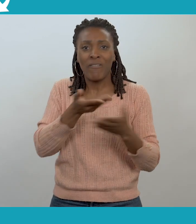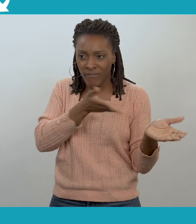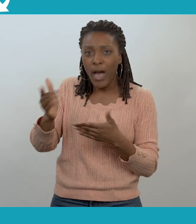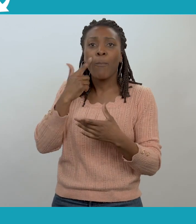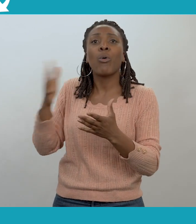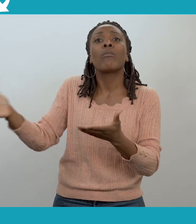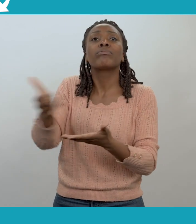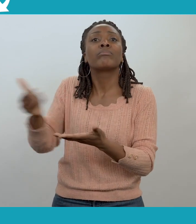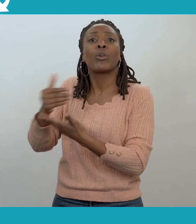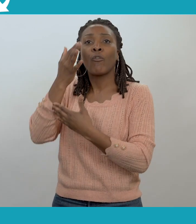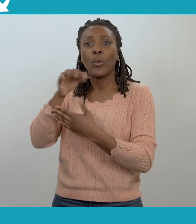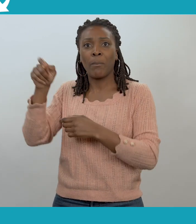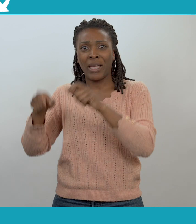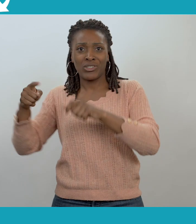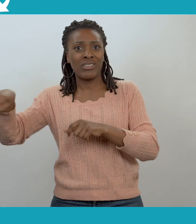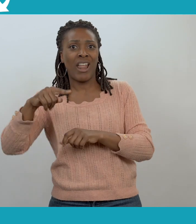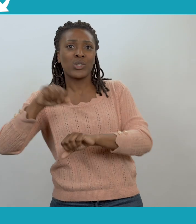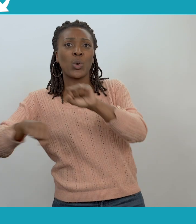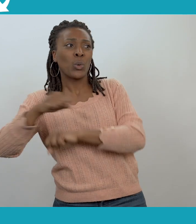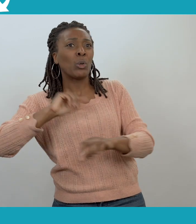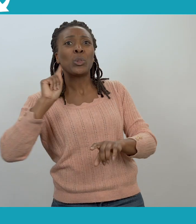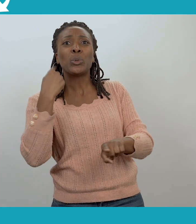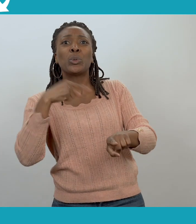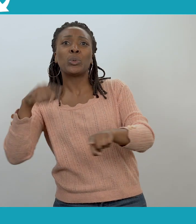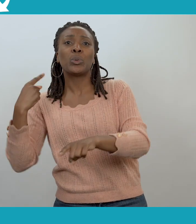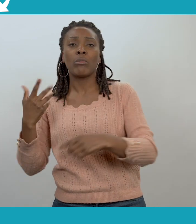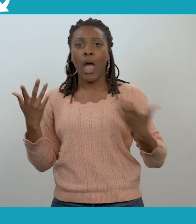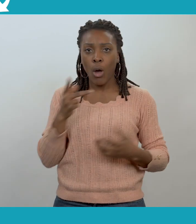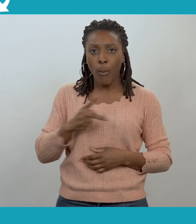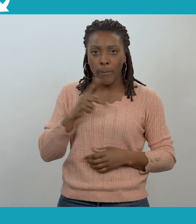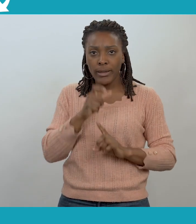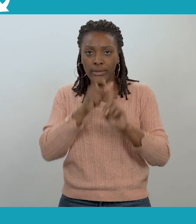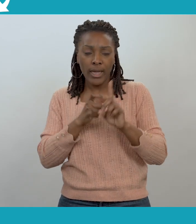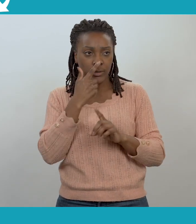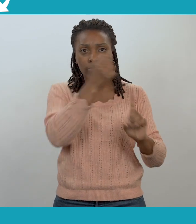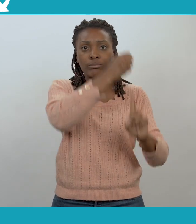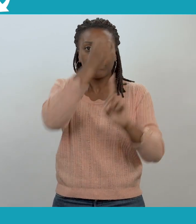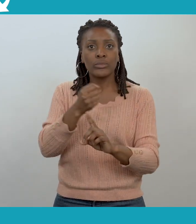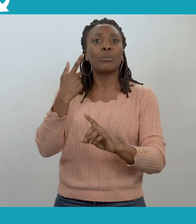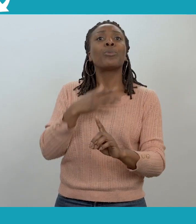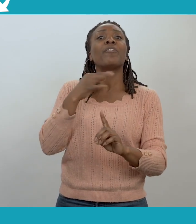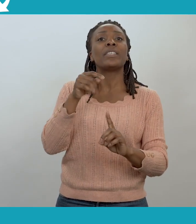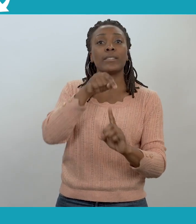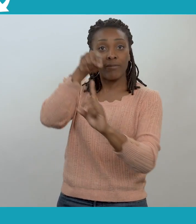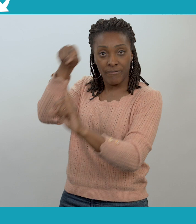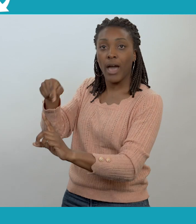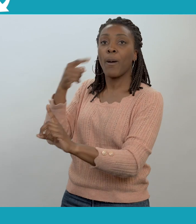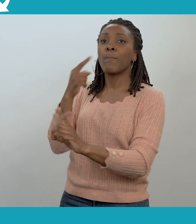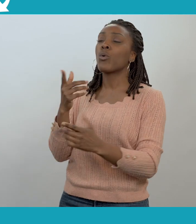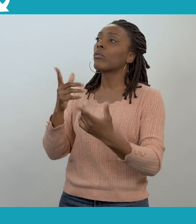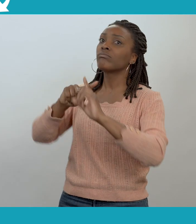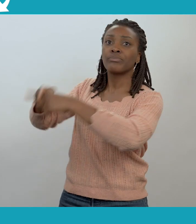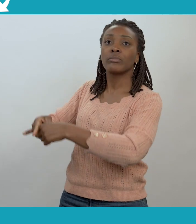tuent. Et donc, le propriétaire envoie son propre fils pour confronter les intendants, mais il le tue